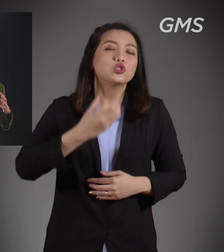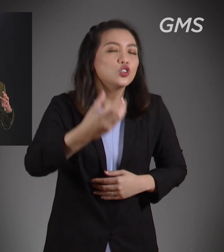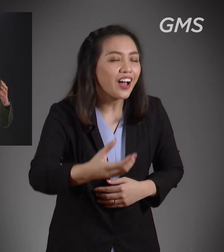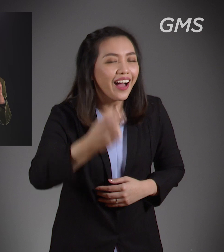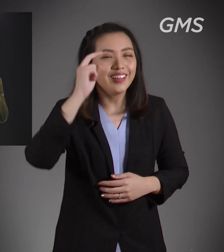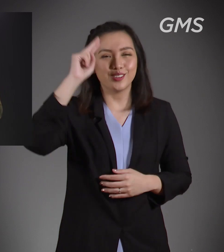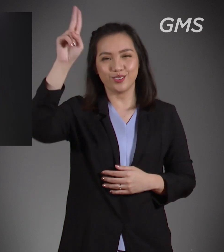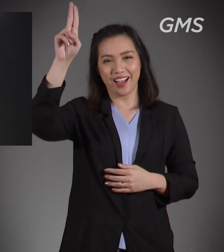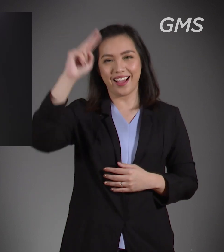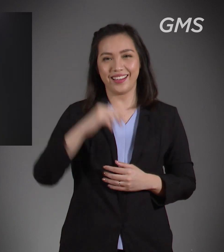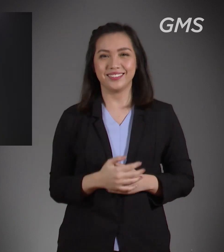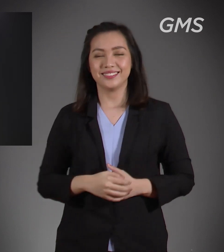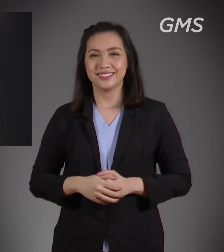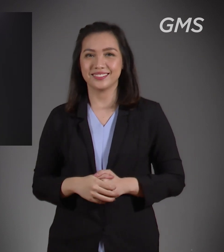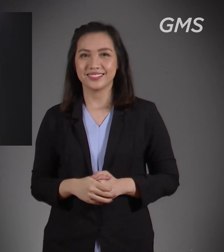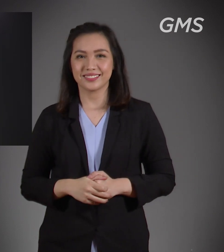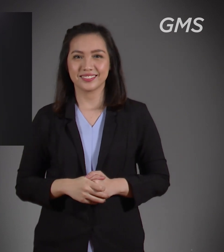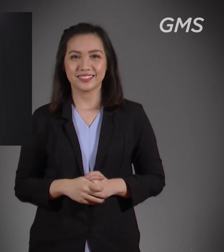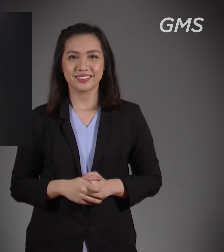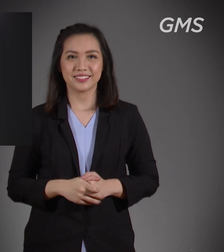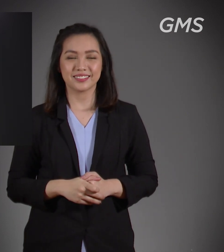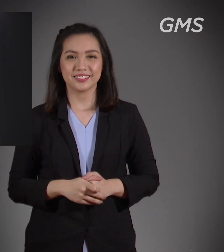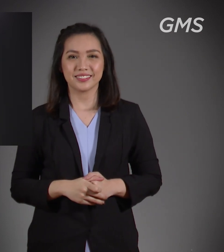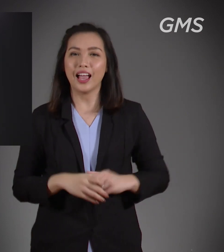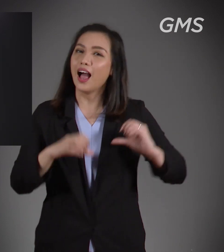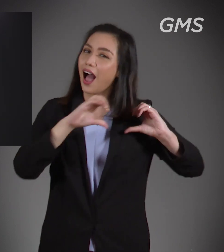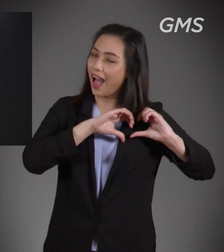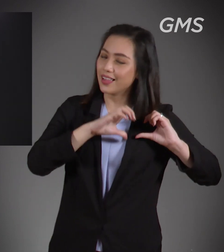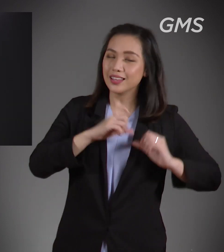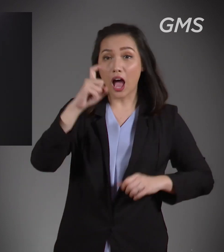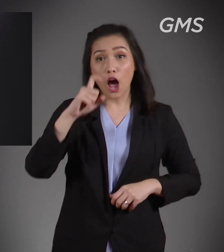yang hancur, jiwa yang patah remuk, a contrite heart, atau hati yang bertobat.